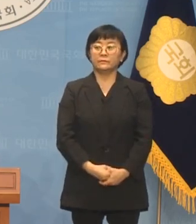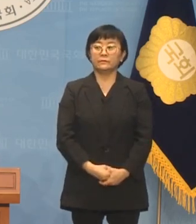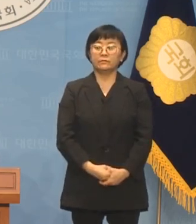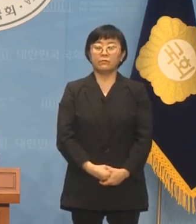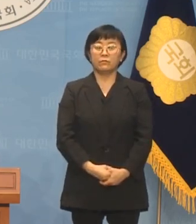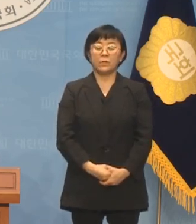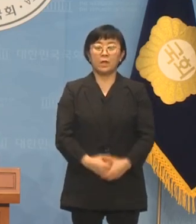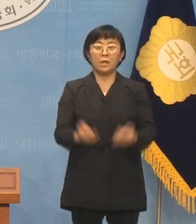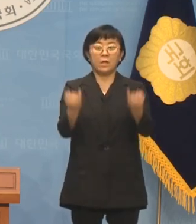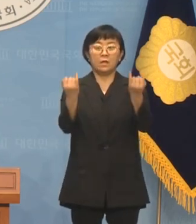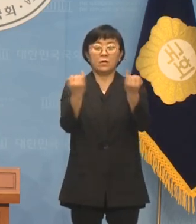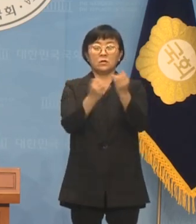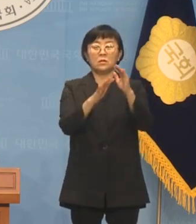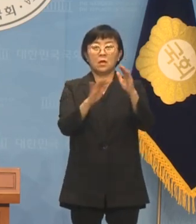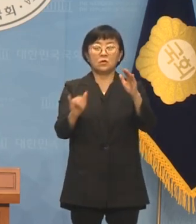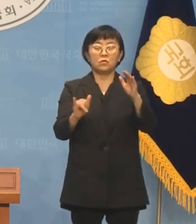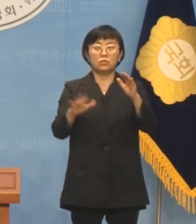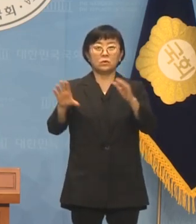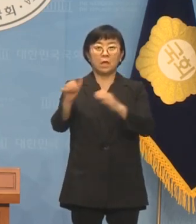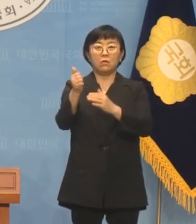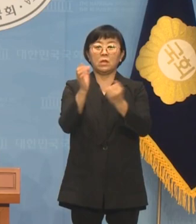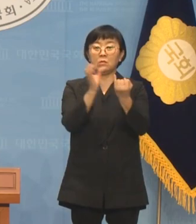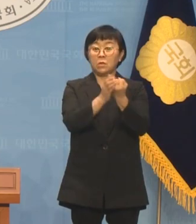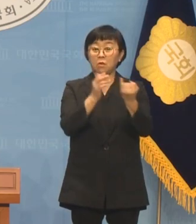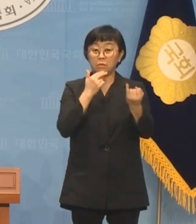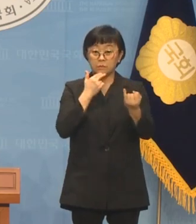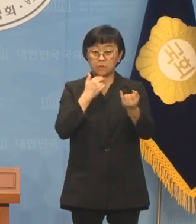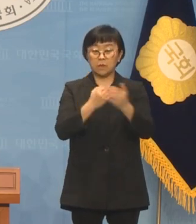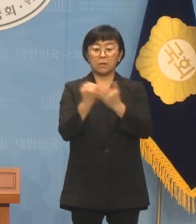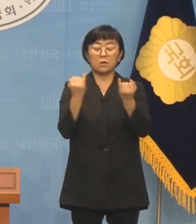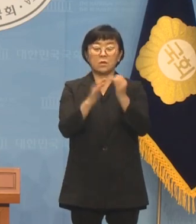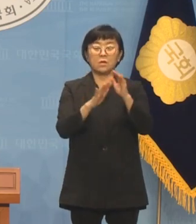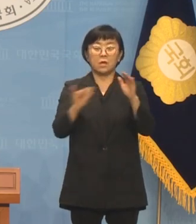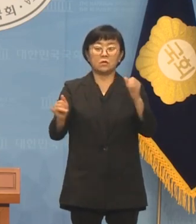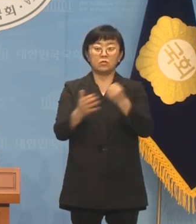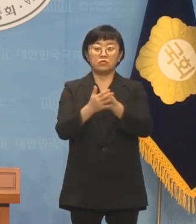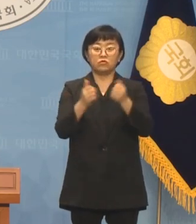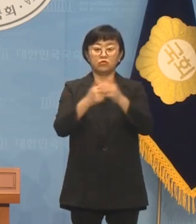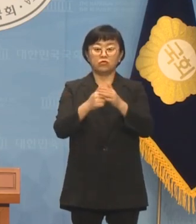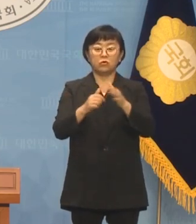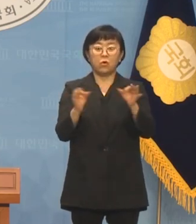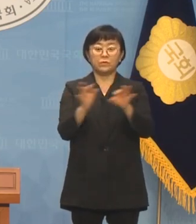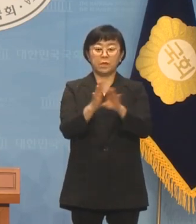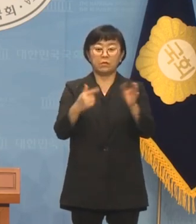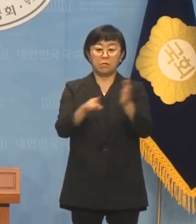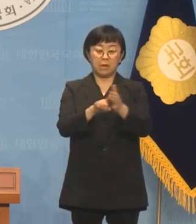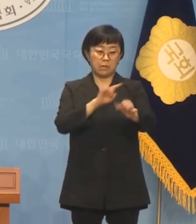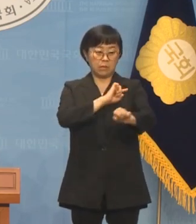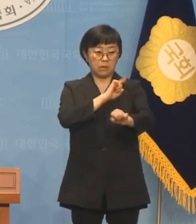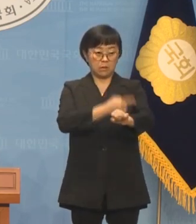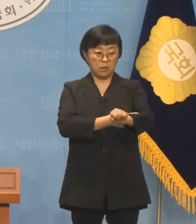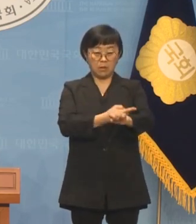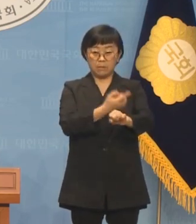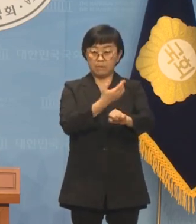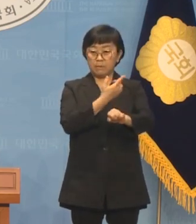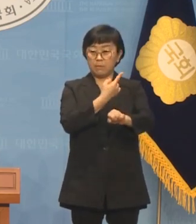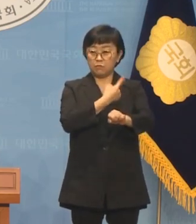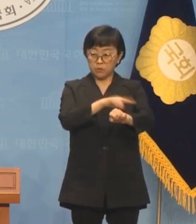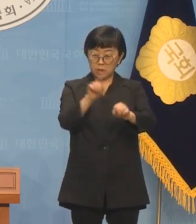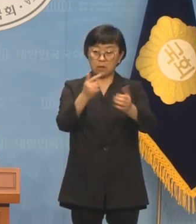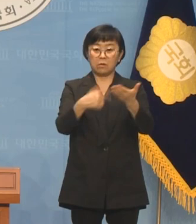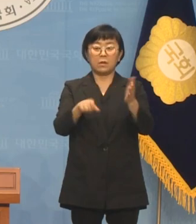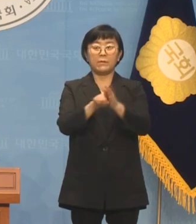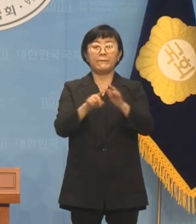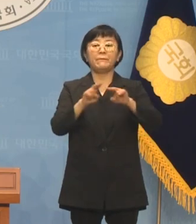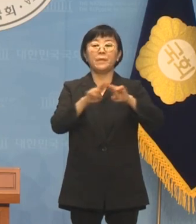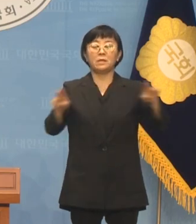후임 여가부 장관을 임명하지 않은 것이 여가부의 식물 부처와 기능 무력화를 넘어 아예 여가부를